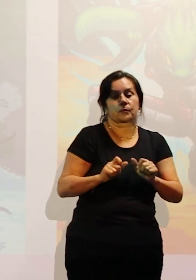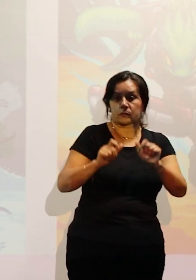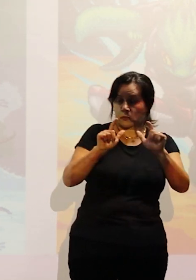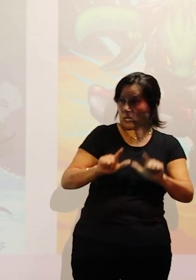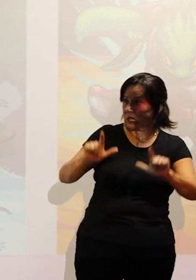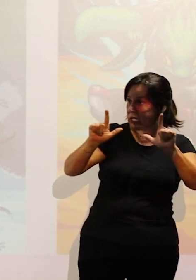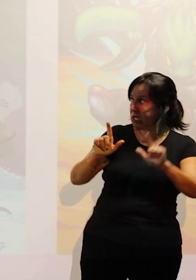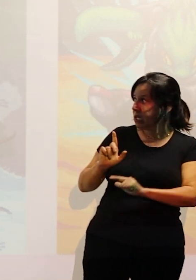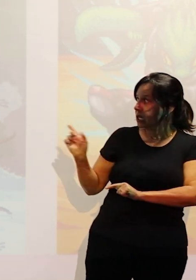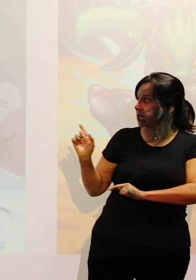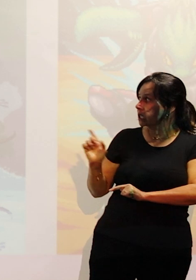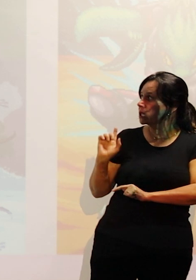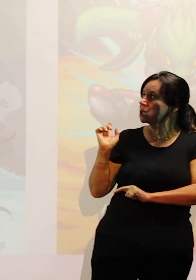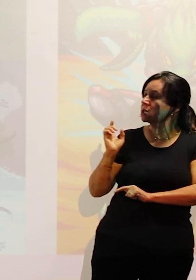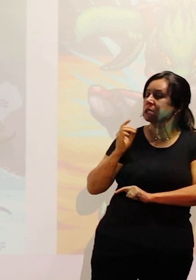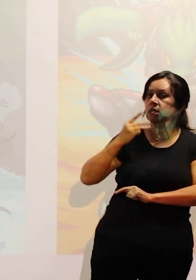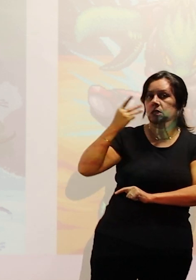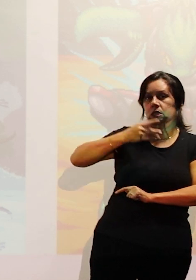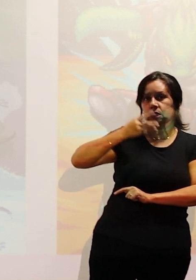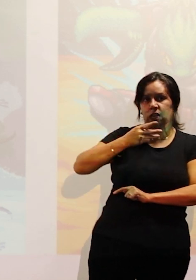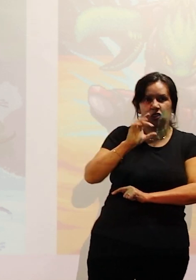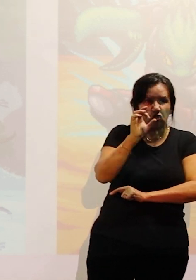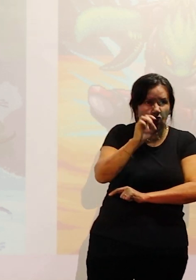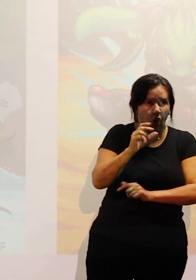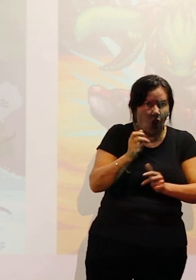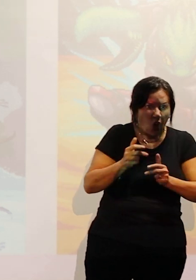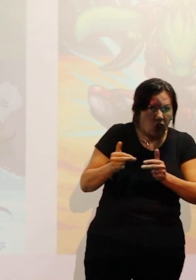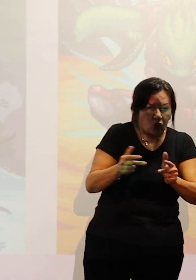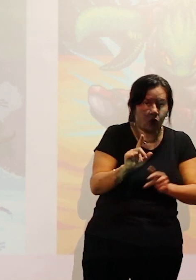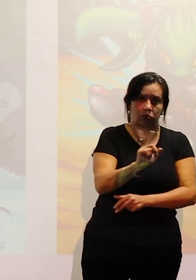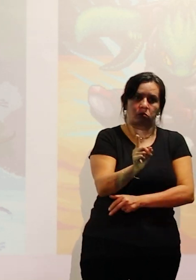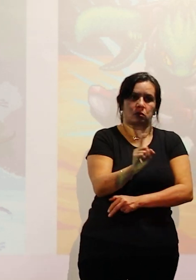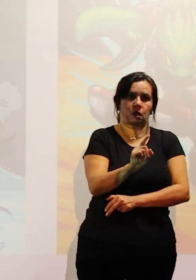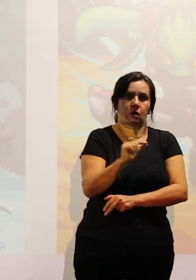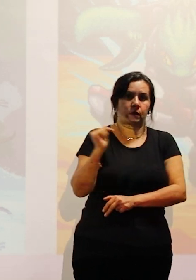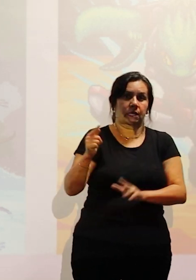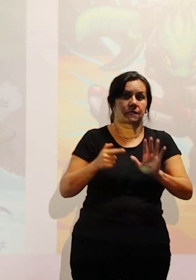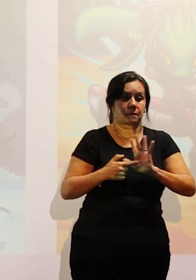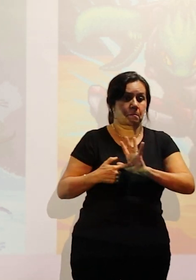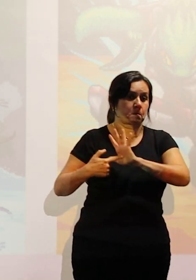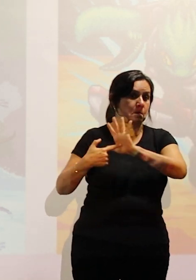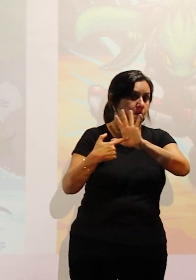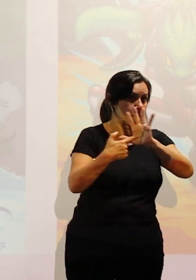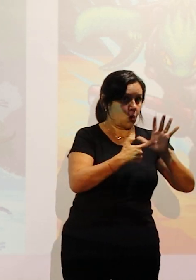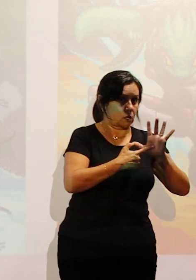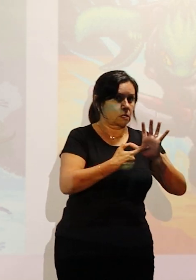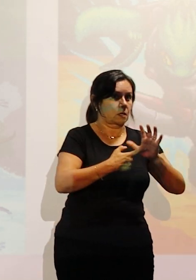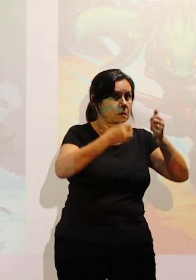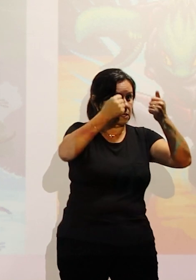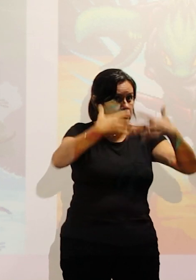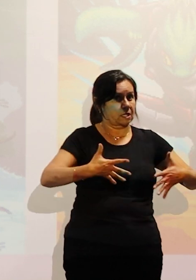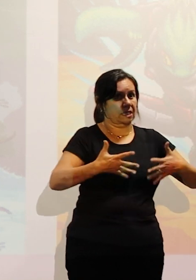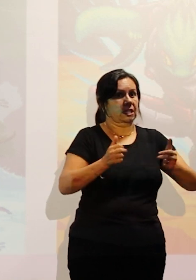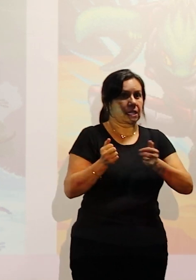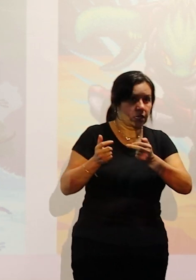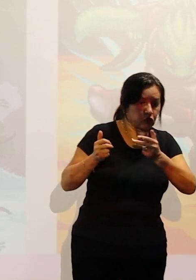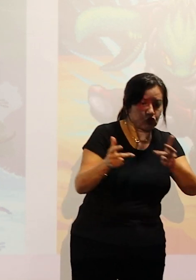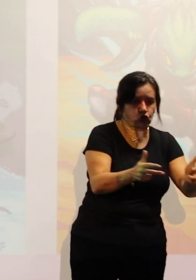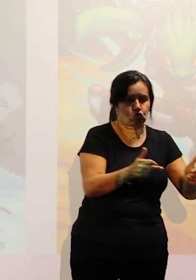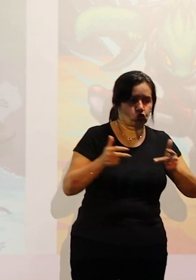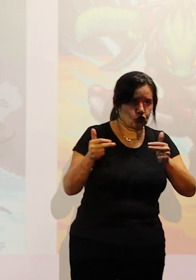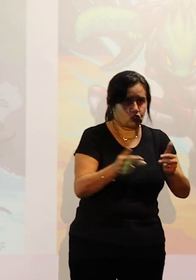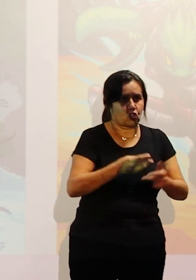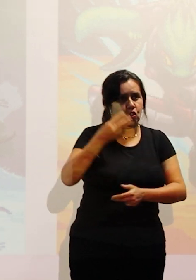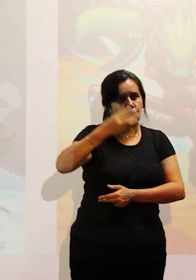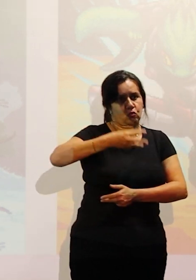caso, nenhum dos 3 é especificamente sobre o jogo, mas os 3 fazem referências a jogos, porque uma das comunicações era sempre alguma